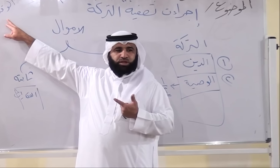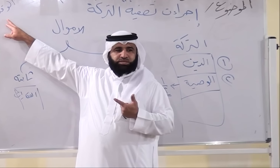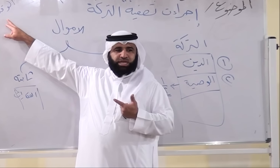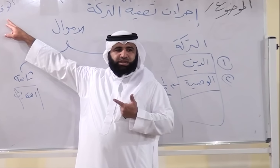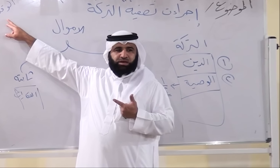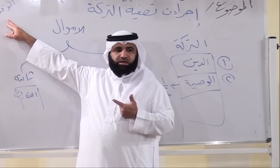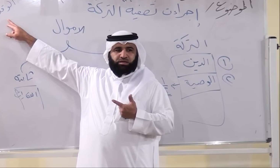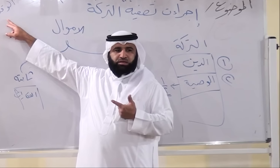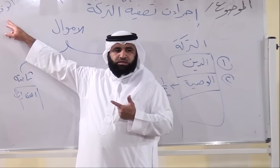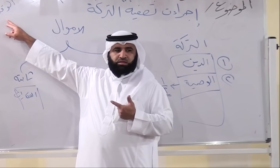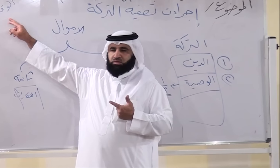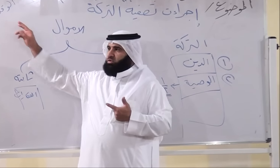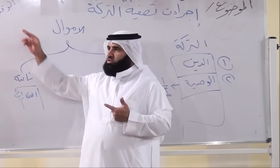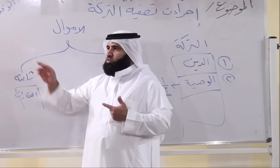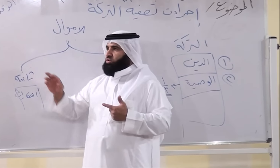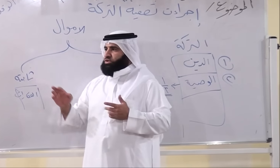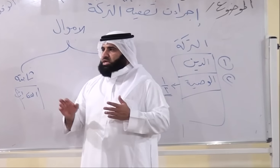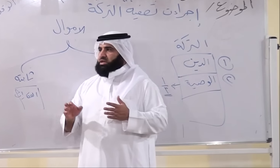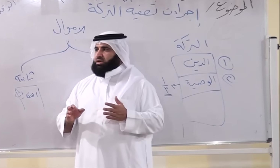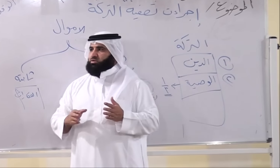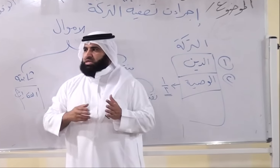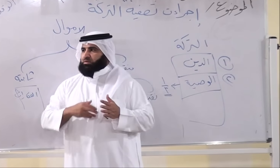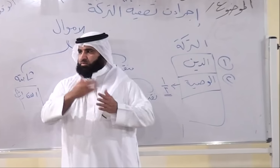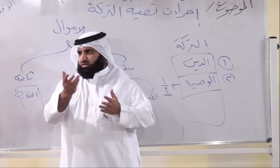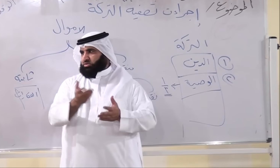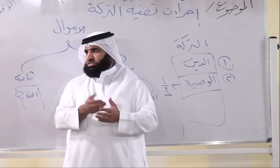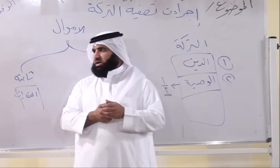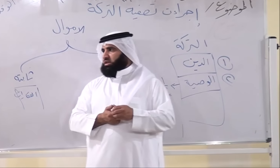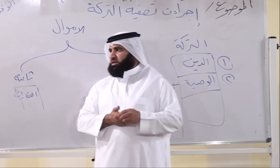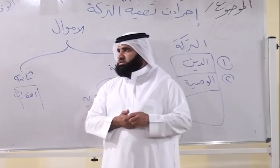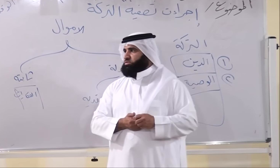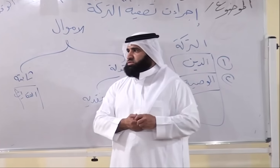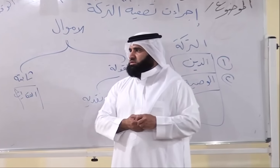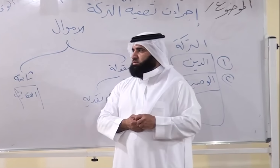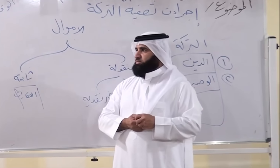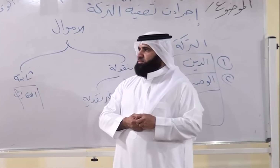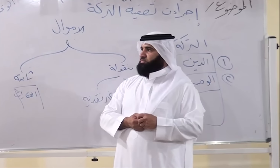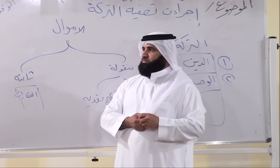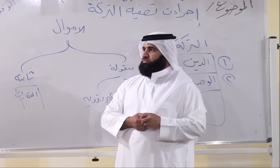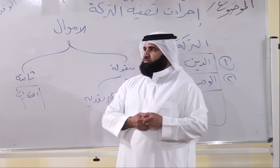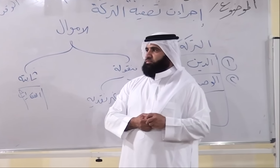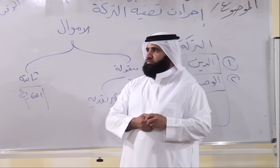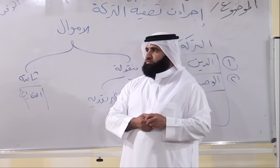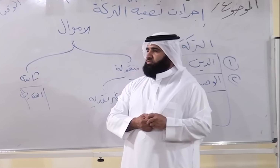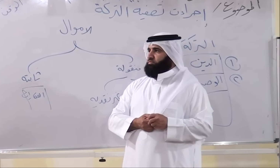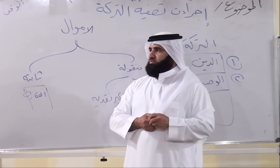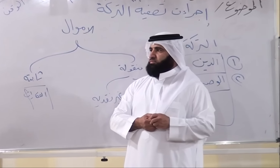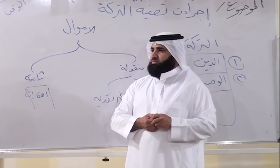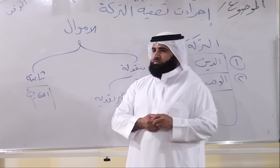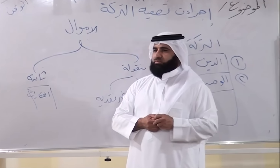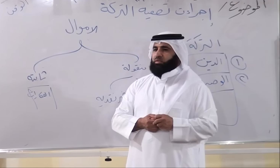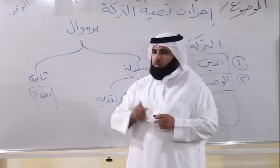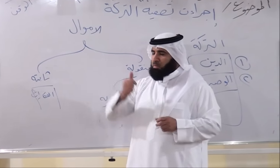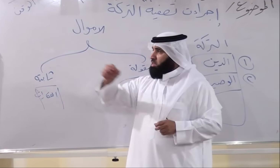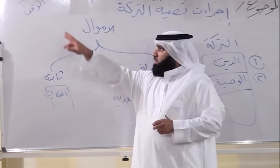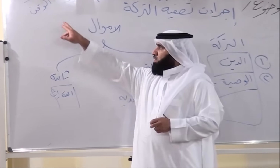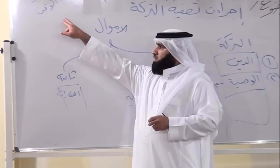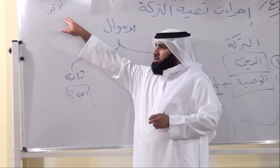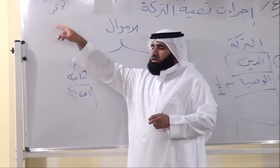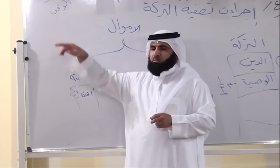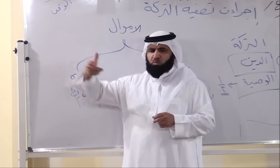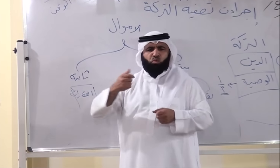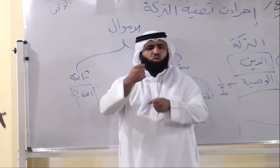والوقف شيء لله. توقف شيء لله، الوصية ممكن توزعها على الناس. لا، وقد يكون الوقف توقف